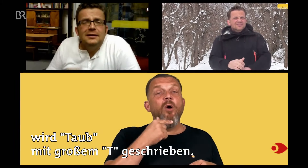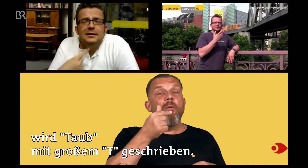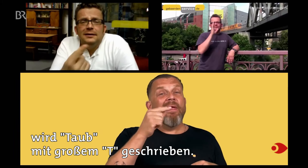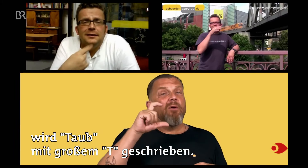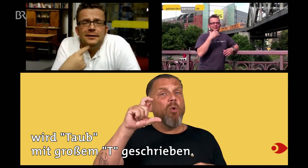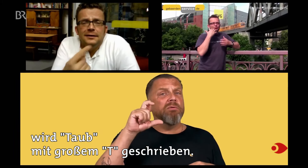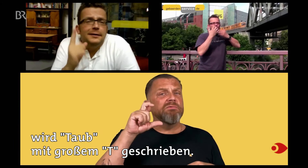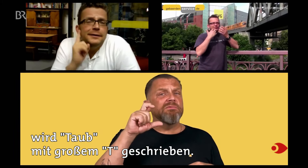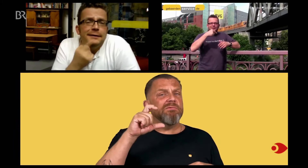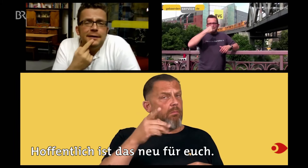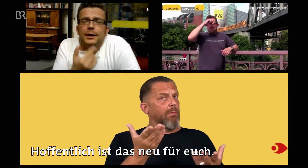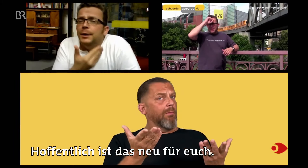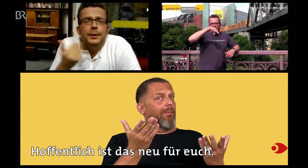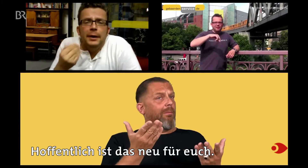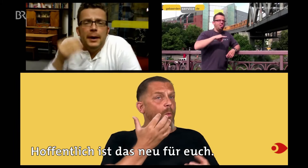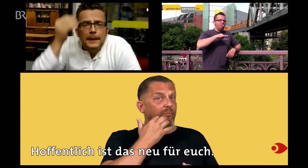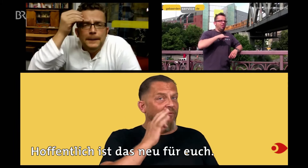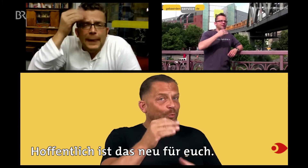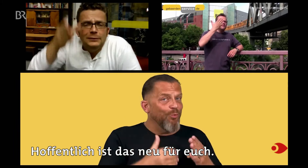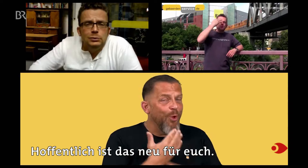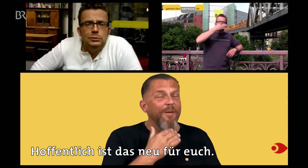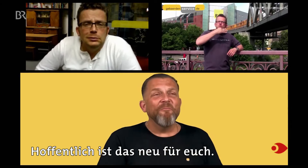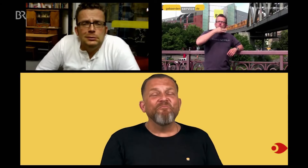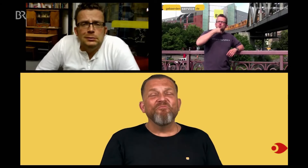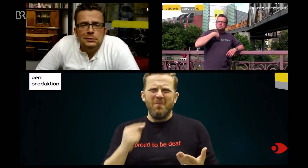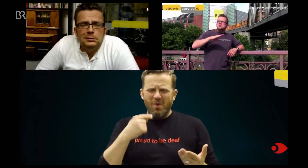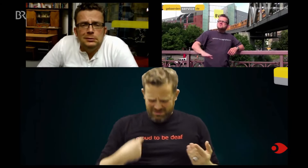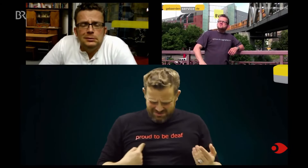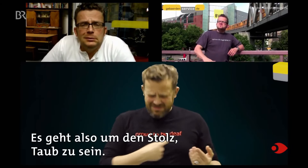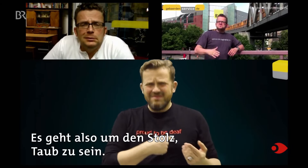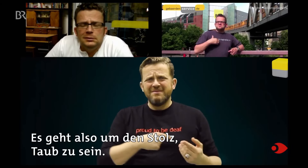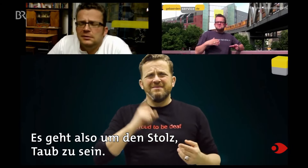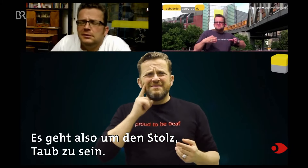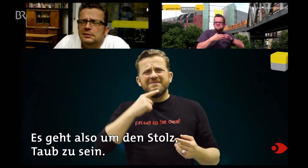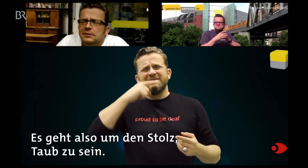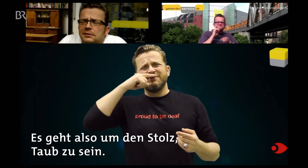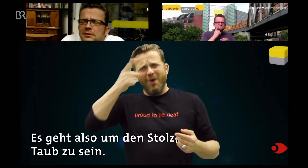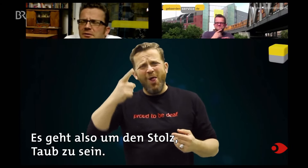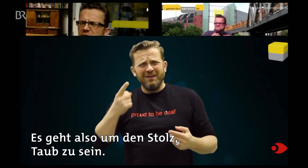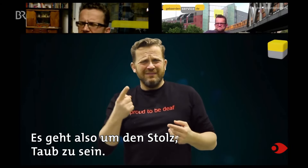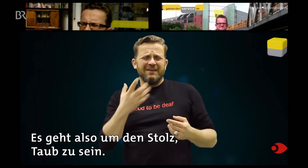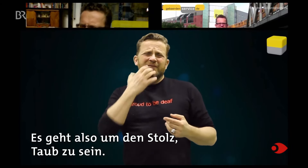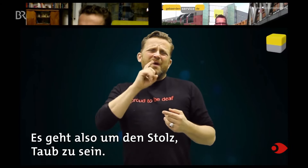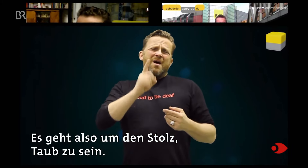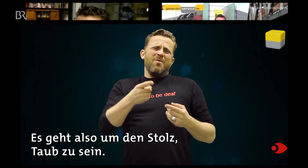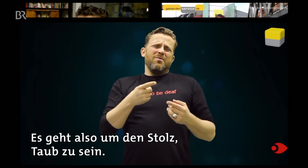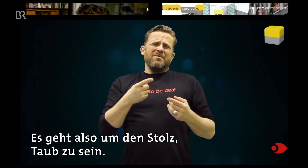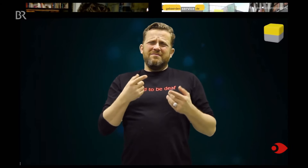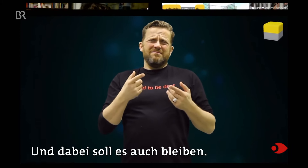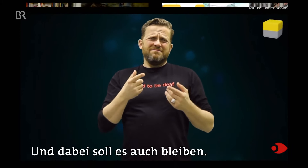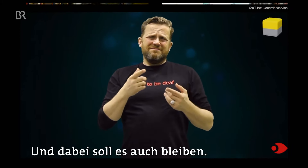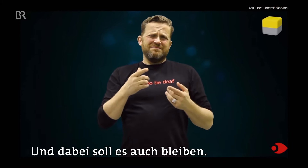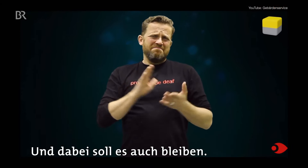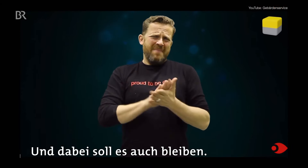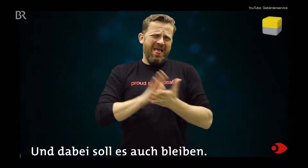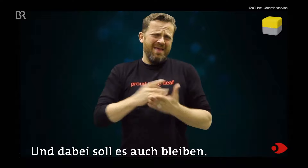großem T geschrieben. Hoffentlich ist das neu für euch. Es geht also um den Stolz, taub zu sein. Und dabei soll